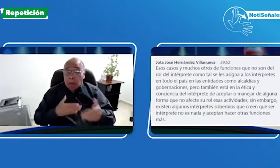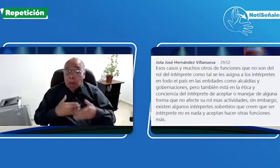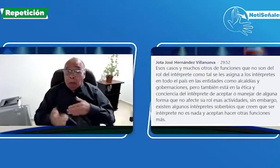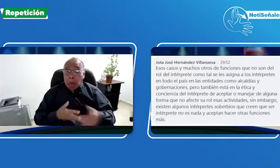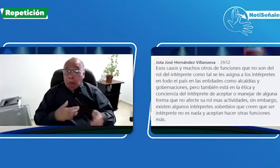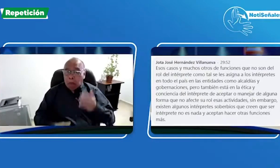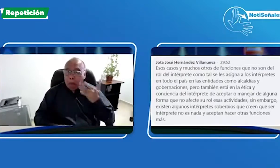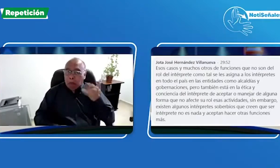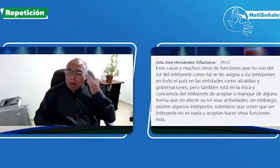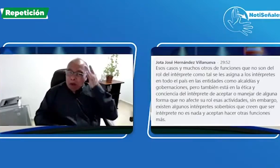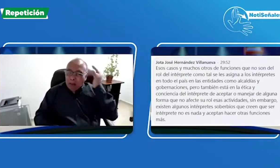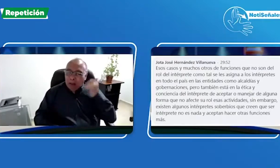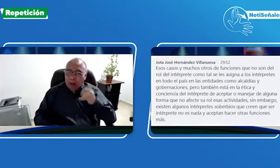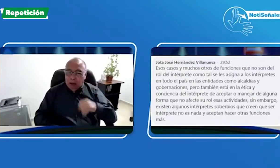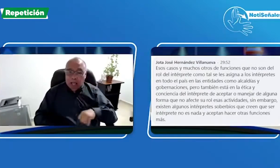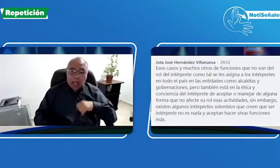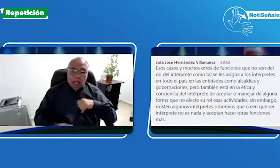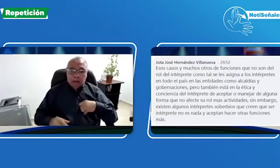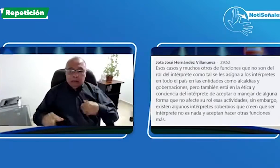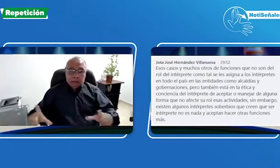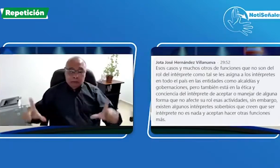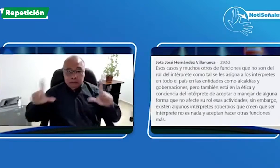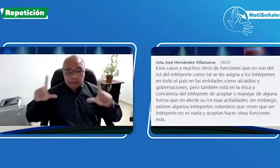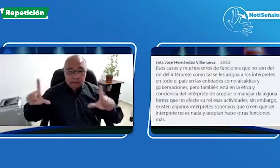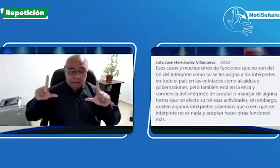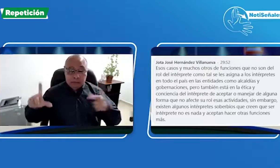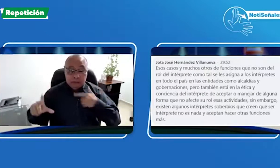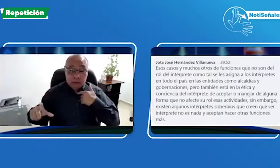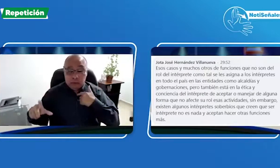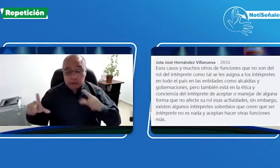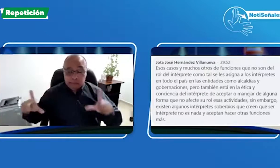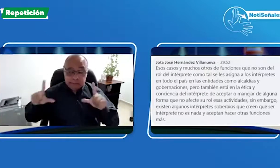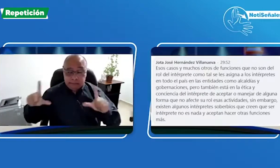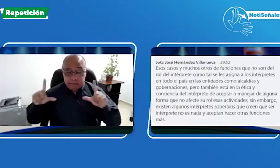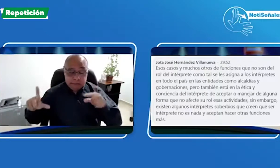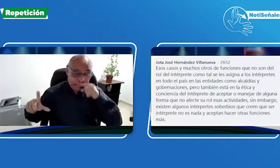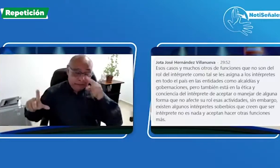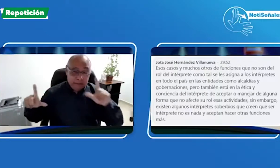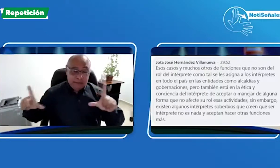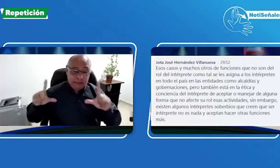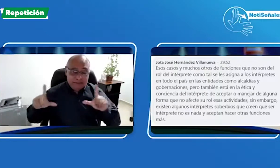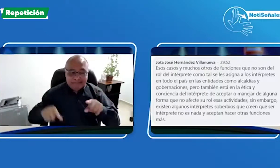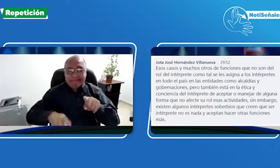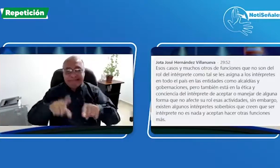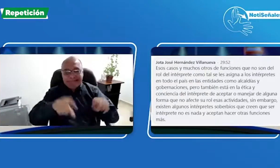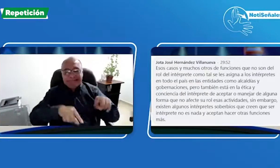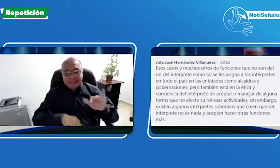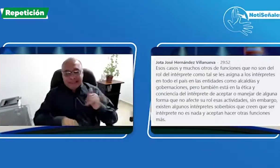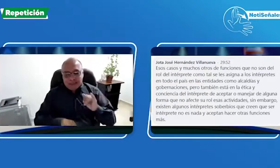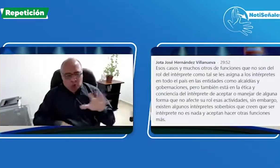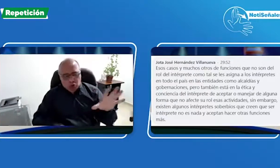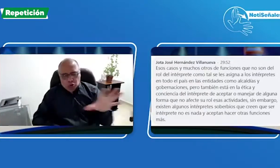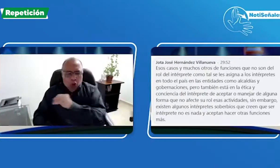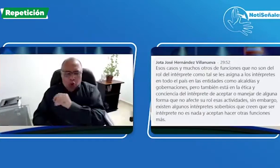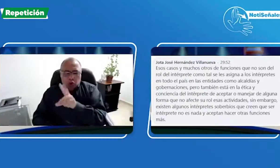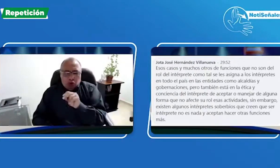Esto Nosotros Lo Estamos Viendo Porque Muchas Veces También Los Intérpretes Sencillamente Aceptan Esto Porque Quieren